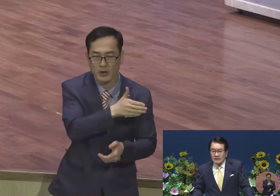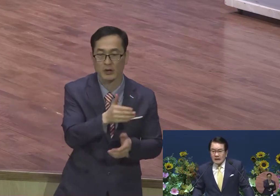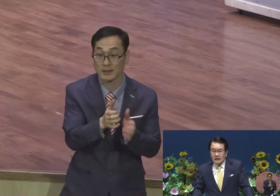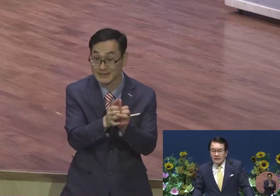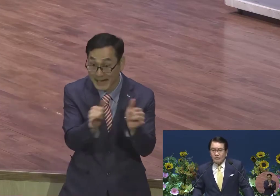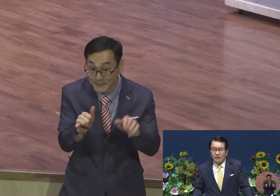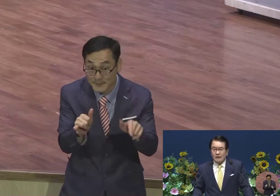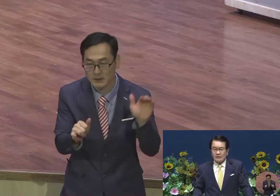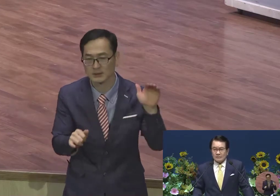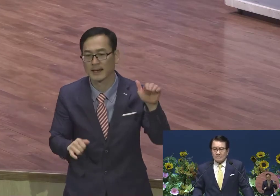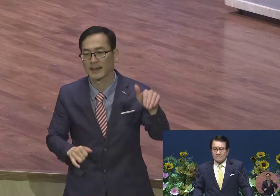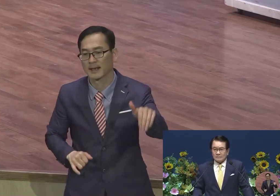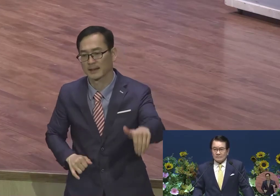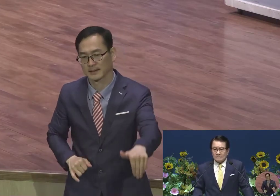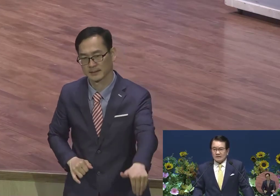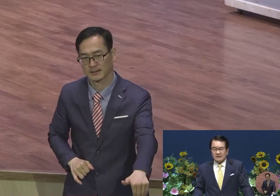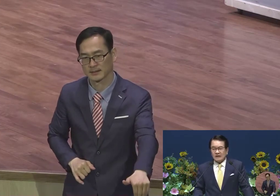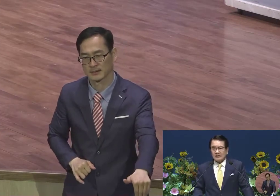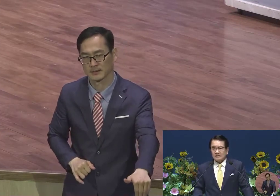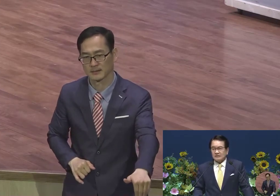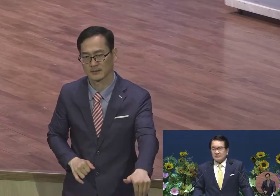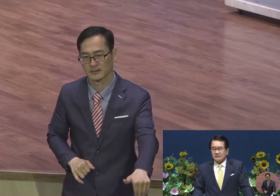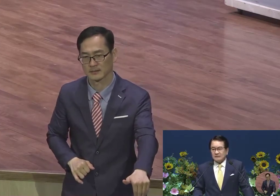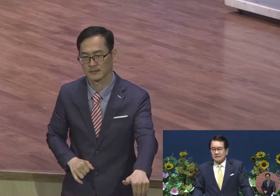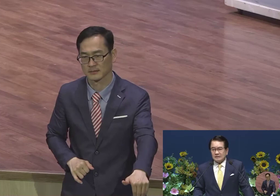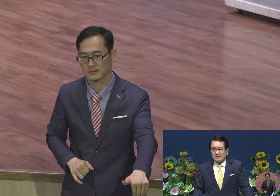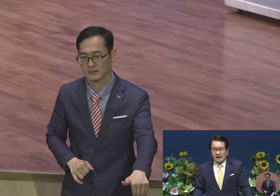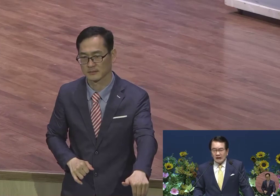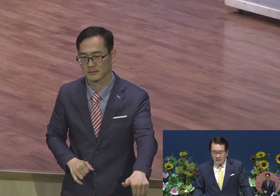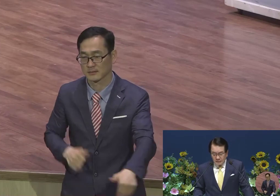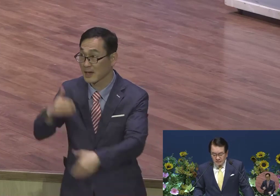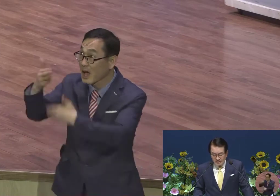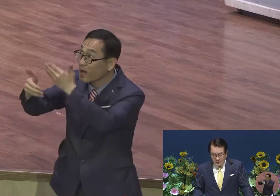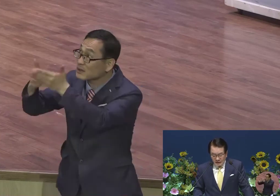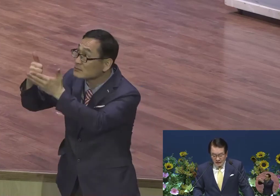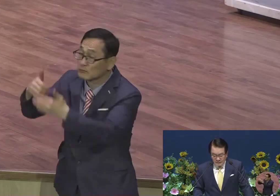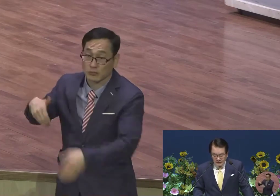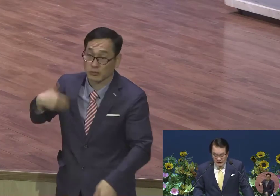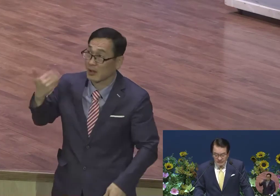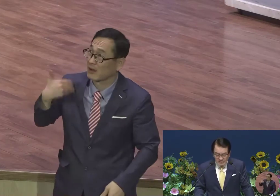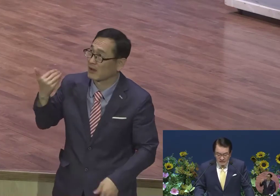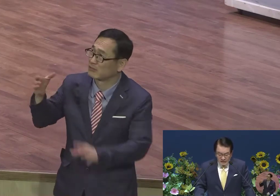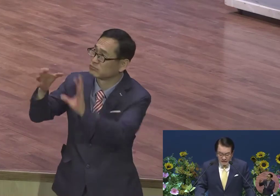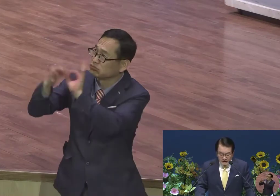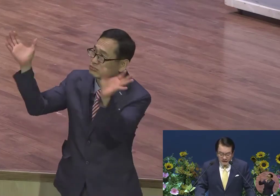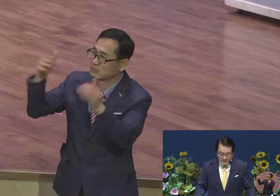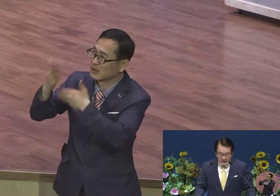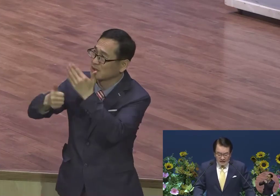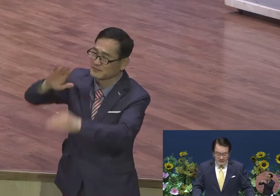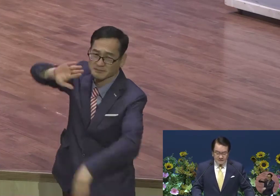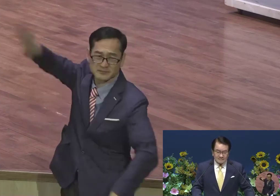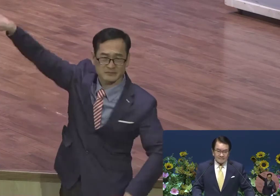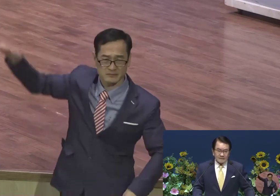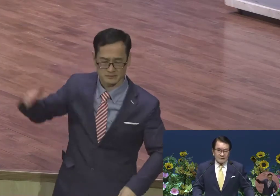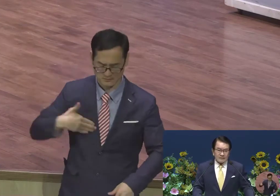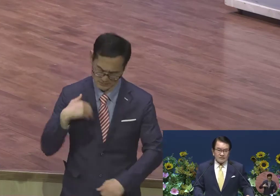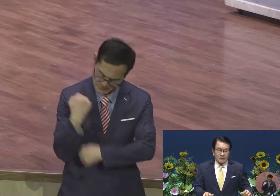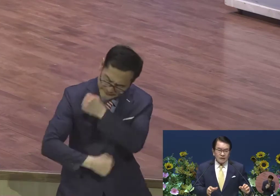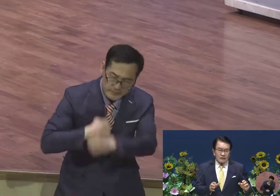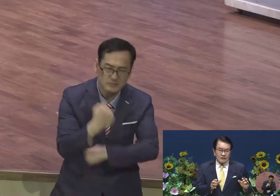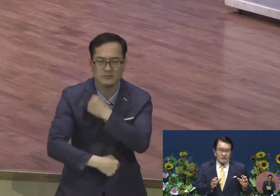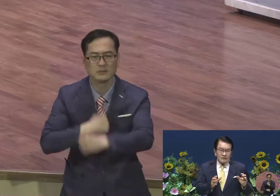떠나는가. 하나님 몰라. 지 잘났어. 하나님 없이 하나님을 떠나서 그렇게 살게 됐어요.